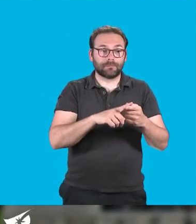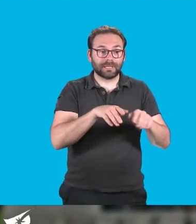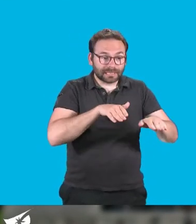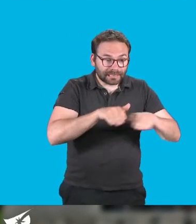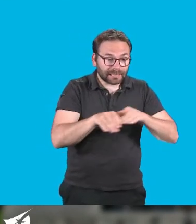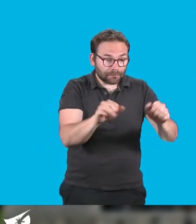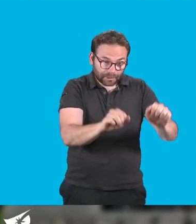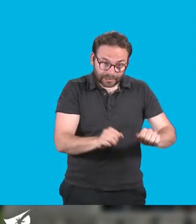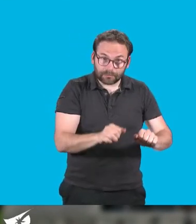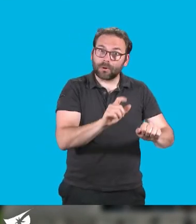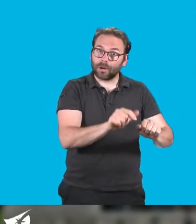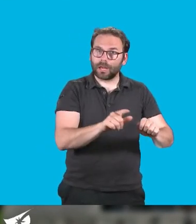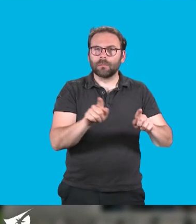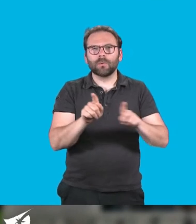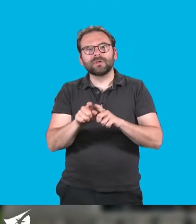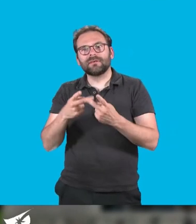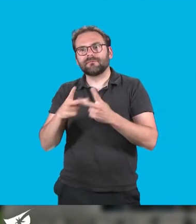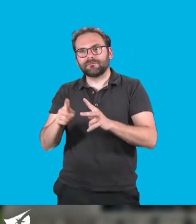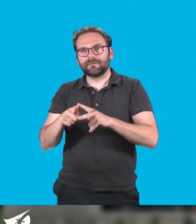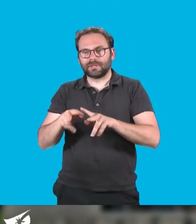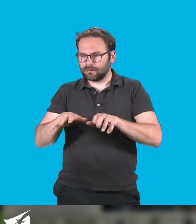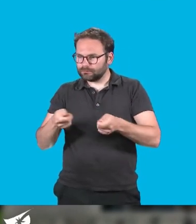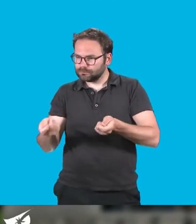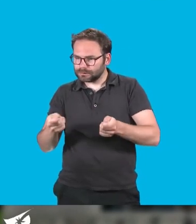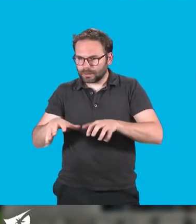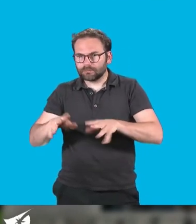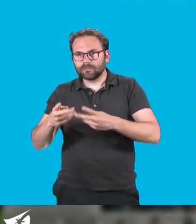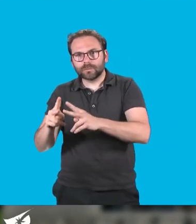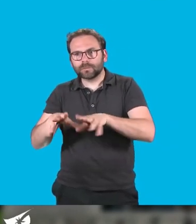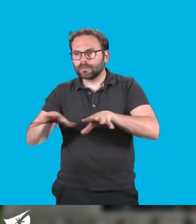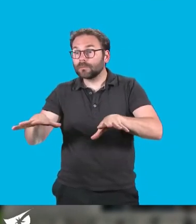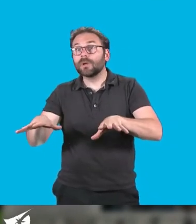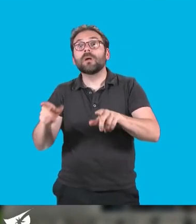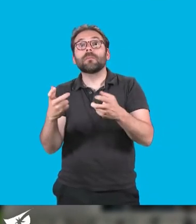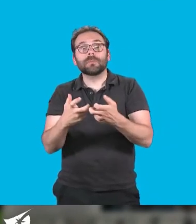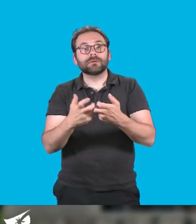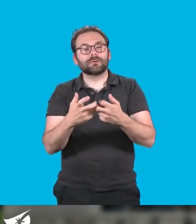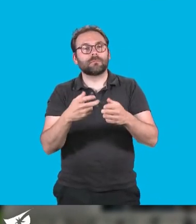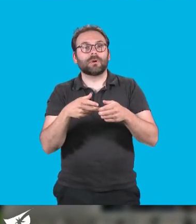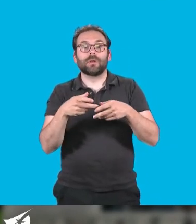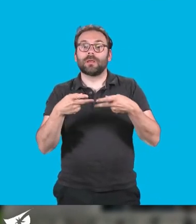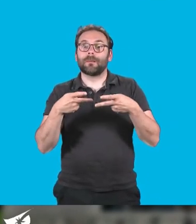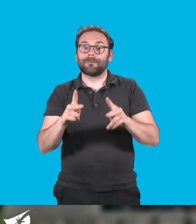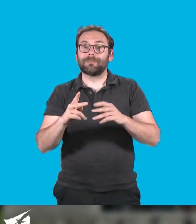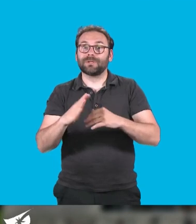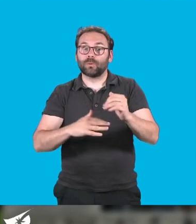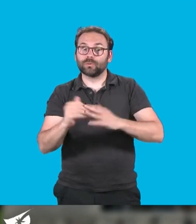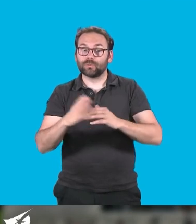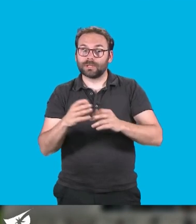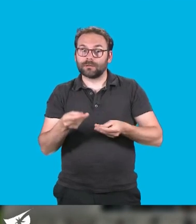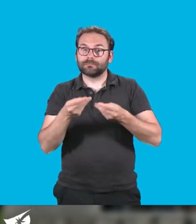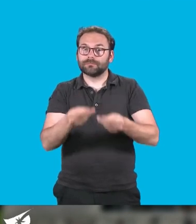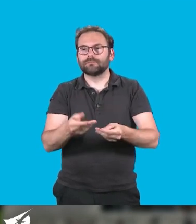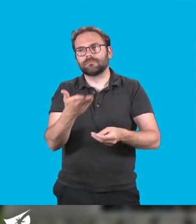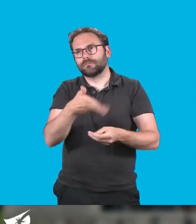notre capacité à urbaniser nos villes, à pouvoir délivrer notamment des permis de construire. Je sais que chacune et chacun est attentif à ce